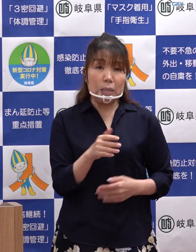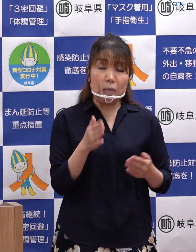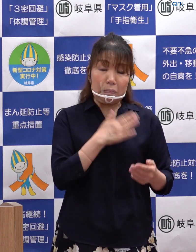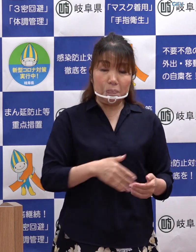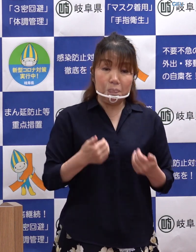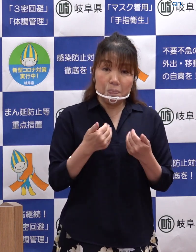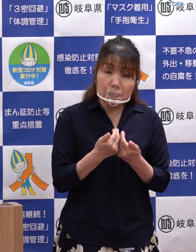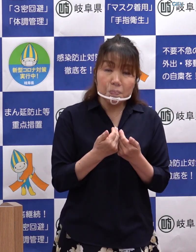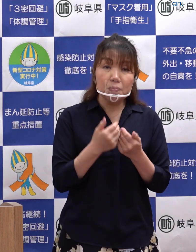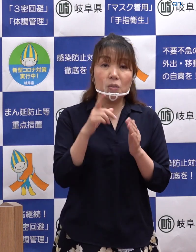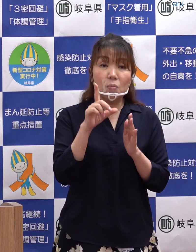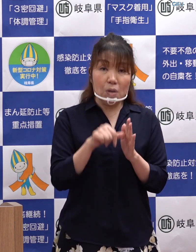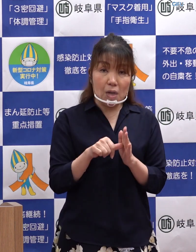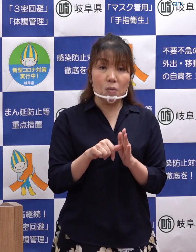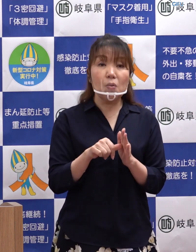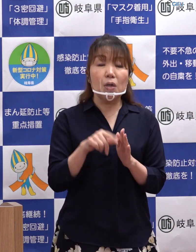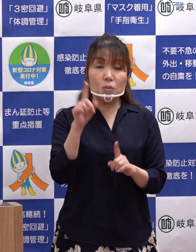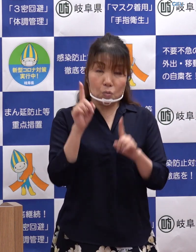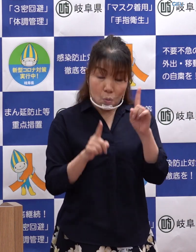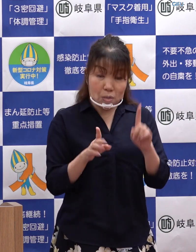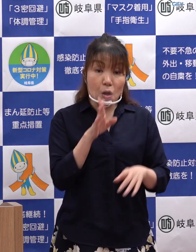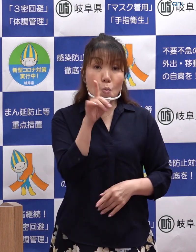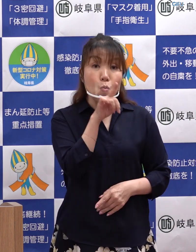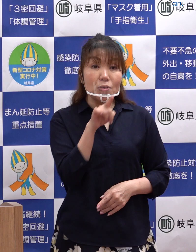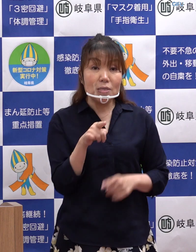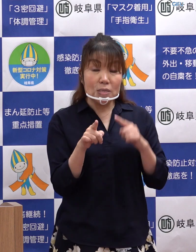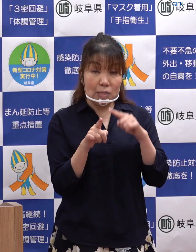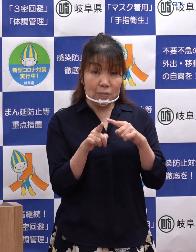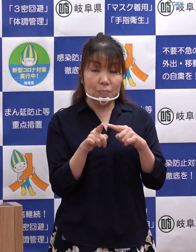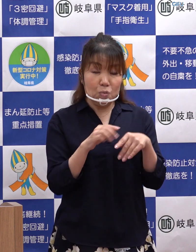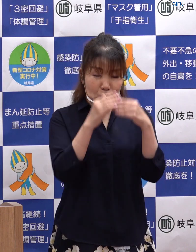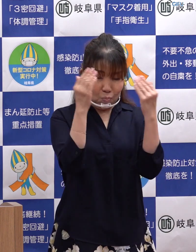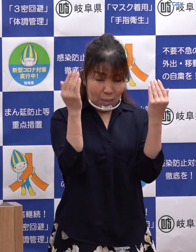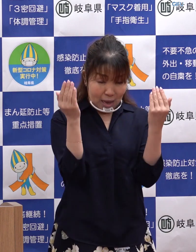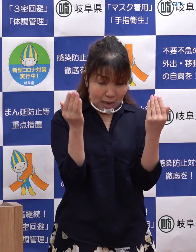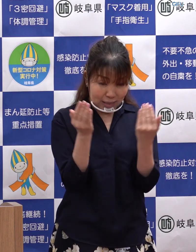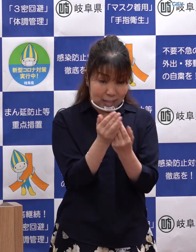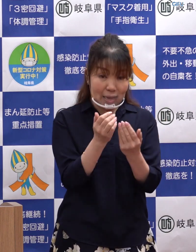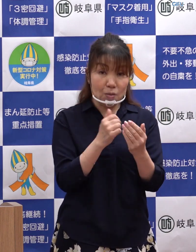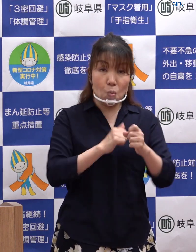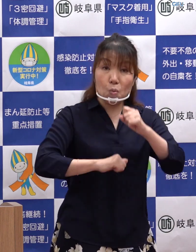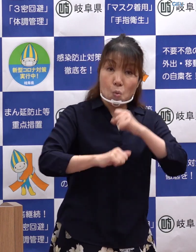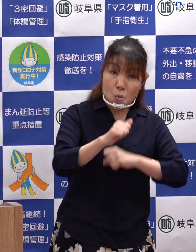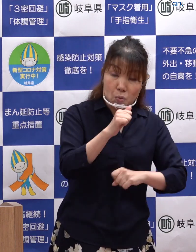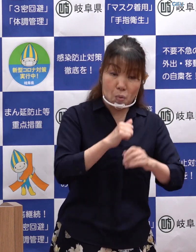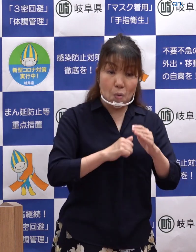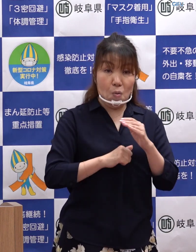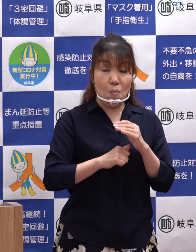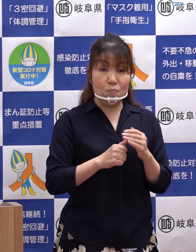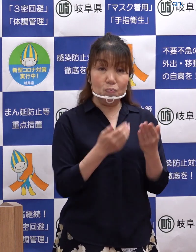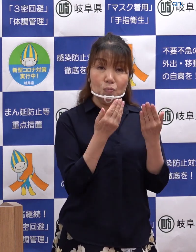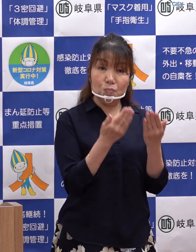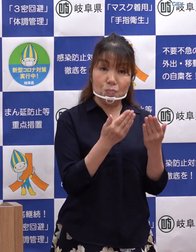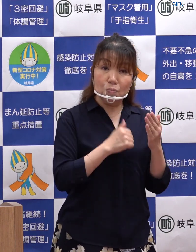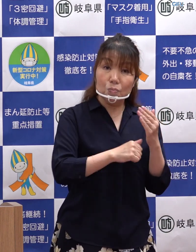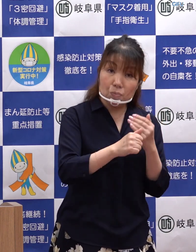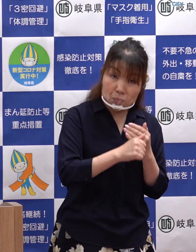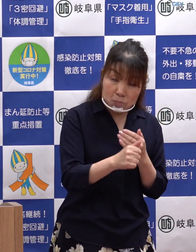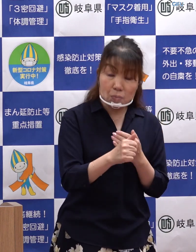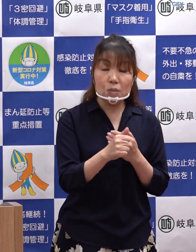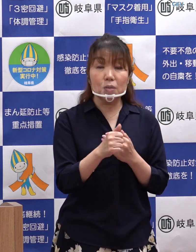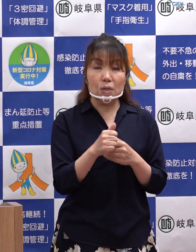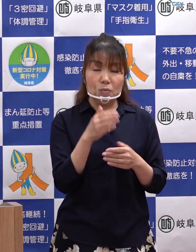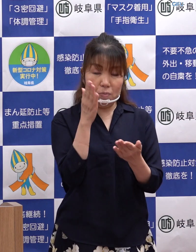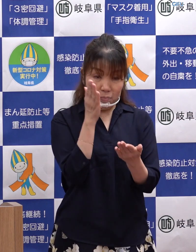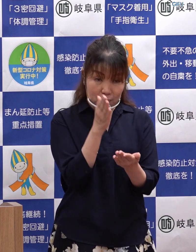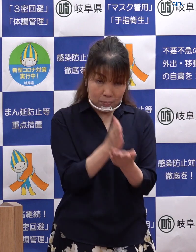が出た場合には、ご本人のですね、すべての外出行動、出勤、通学ももちろんでありますが、スト